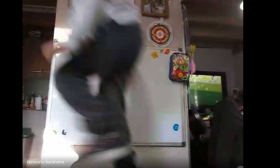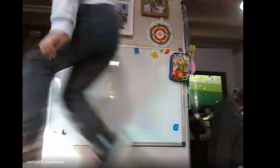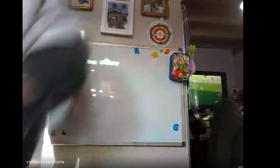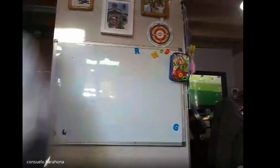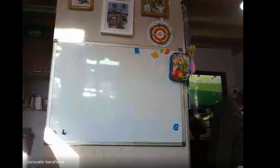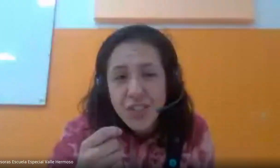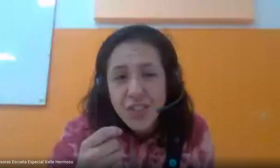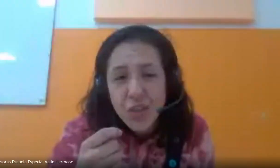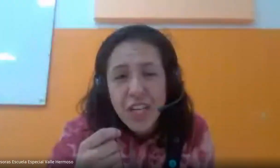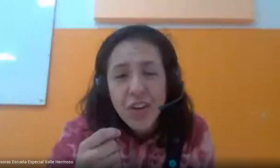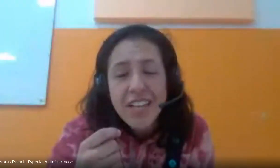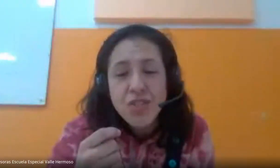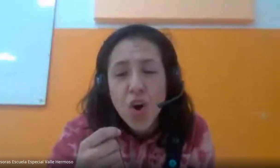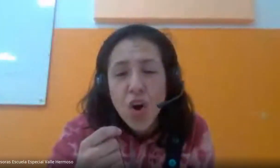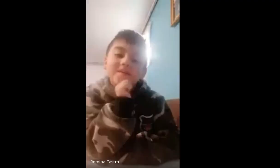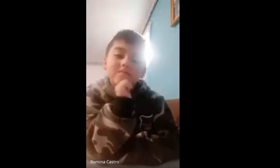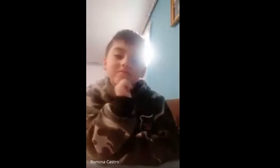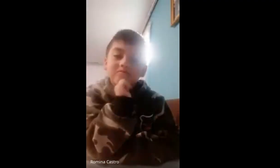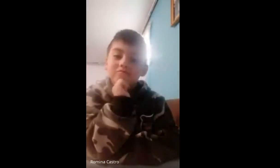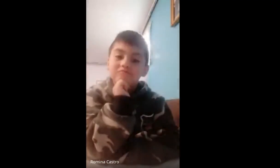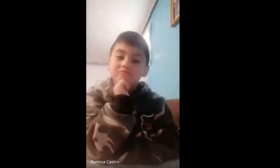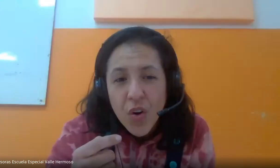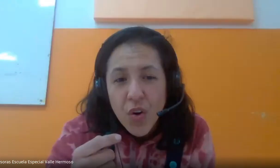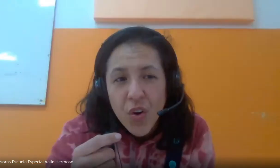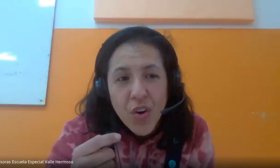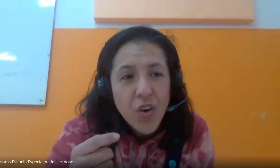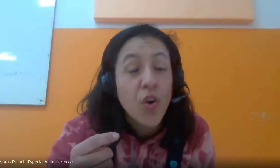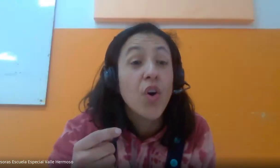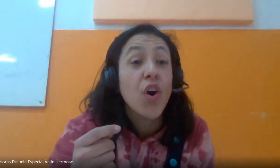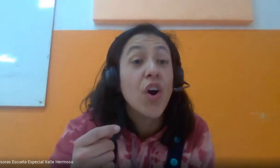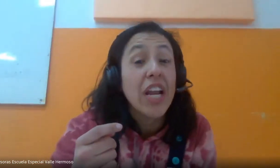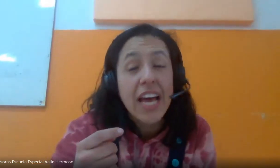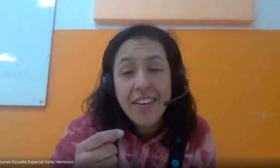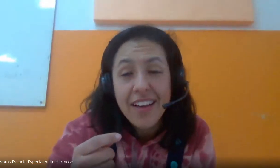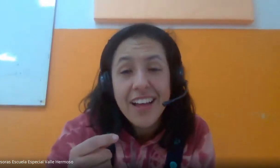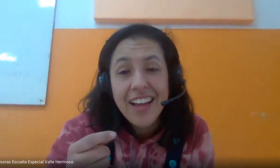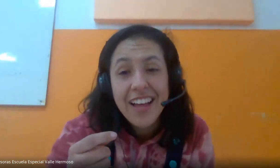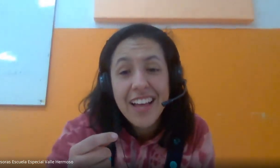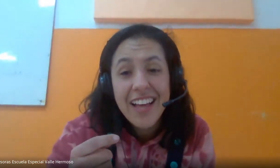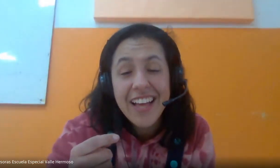¡Bien! ¡Es Nicolás! ¡Ojo! ¡Ojo! ¡Hola!